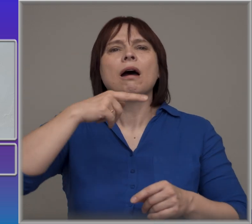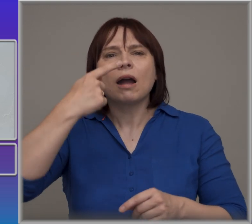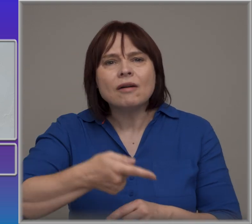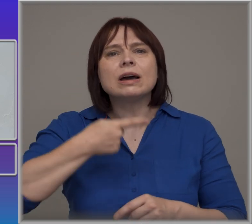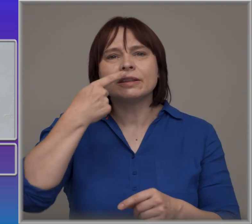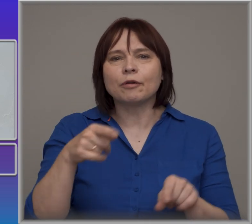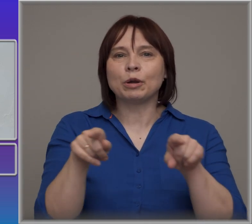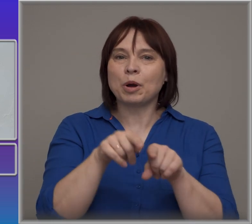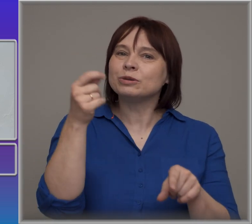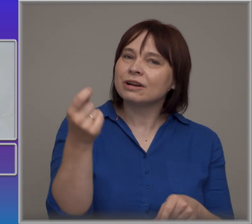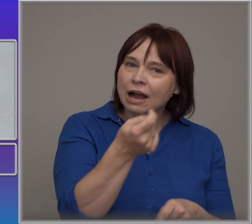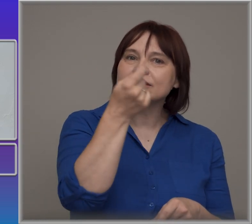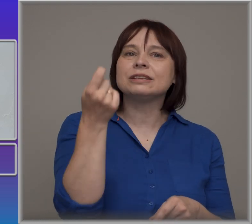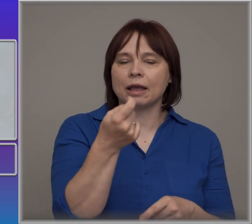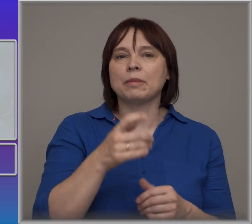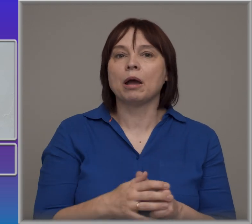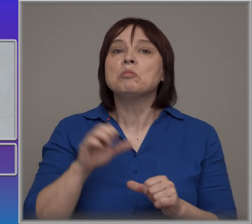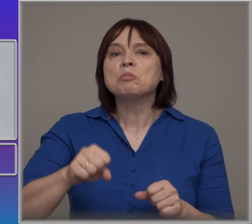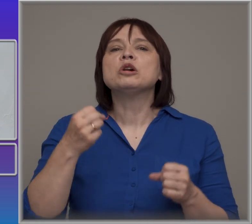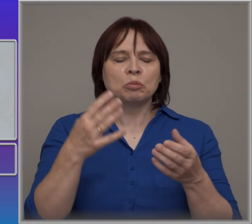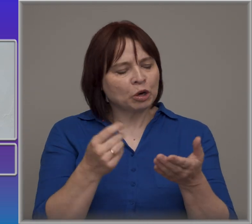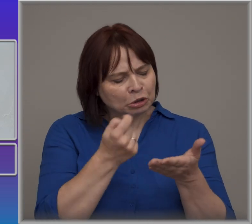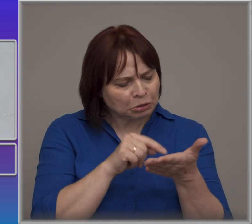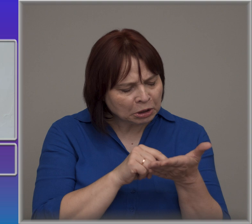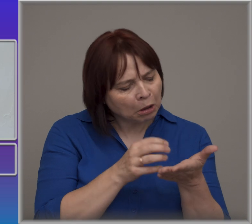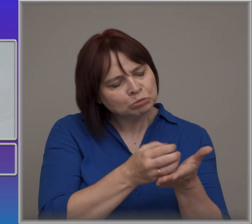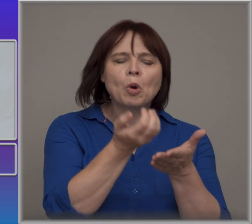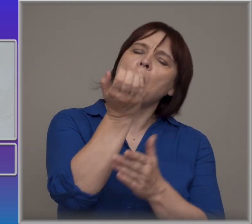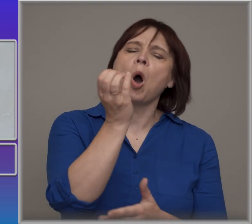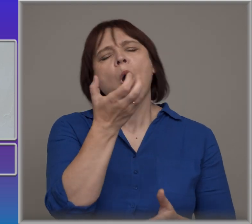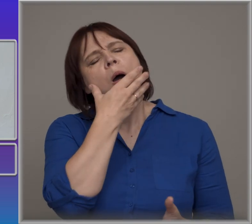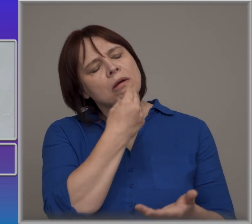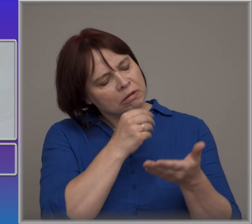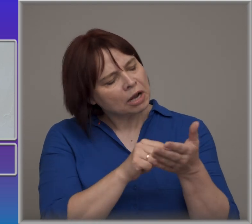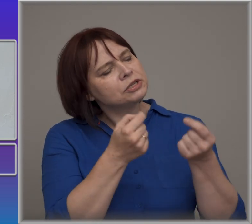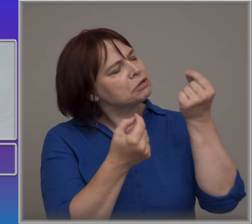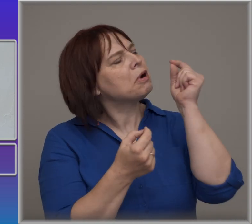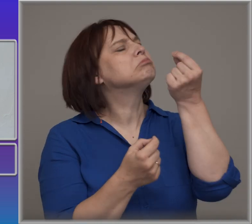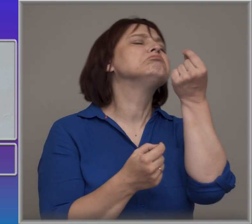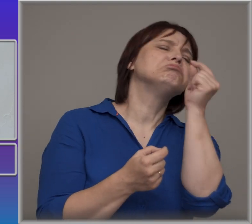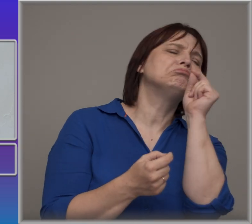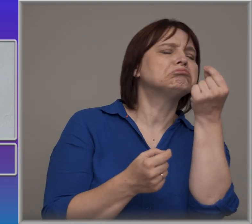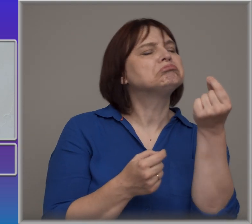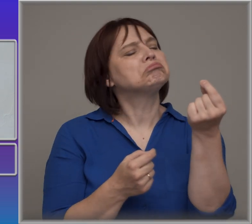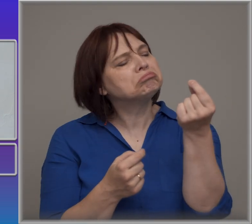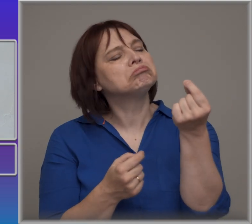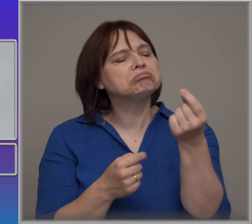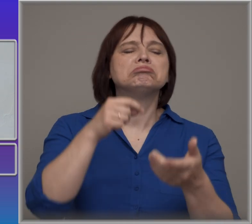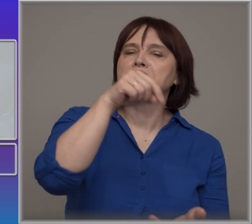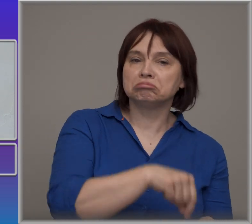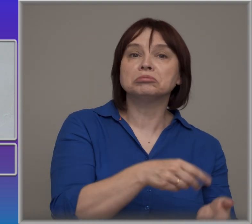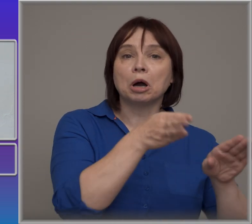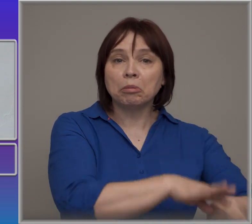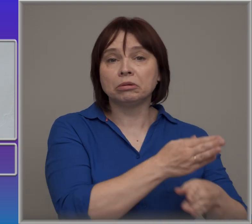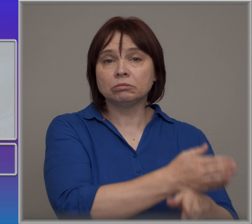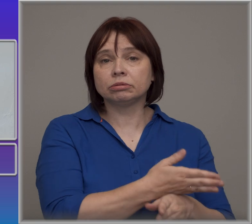какое хорошее, надо же, как интересно звучит-то вообще. А оно пришло для того, чтобы совершить в нашей жизни то, для чего